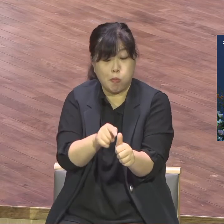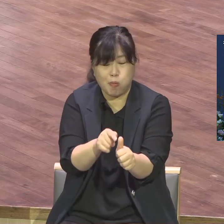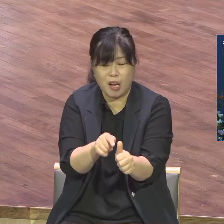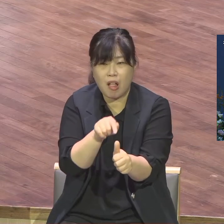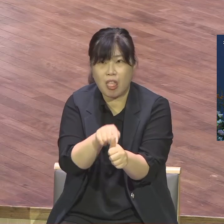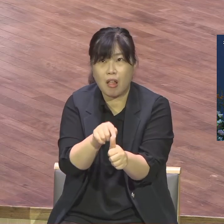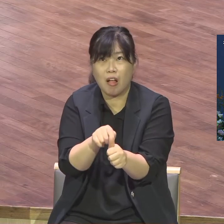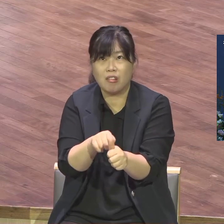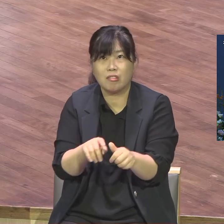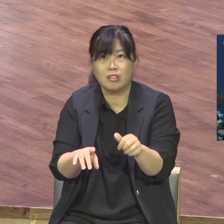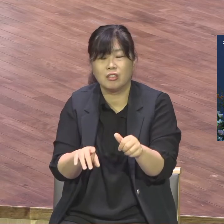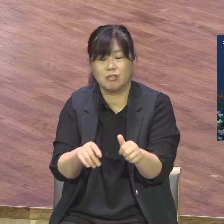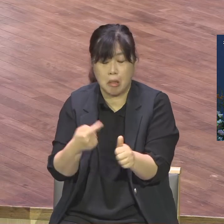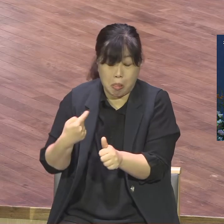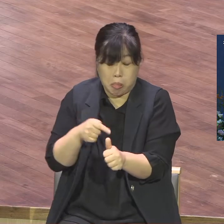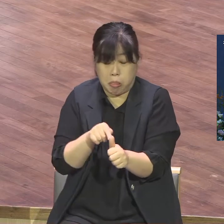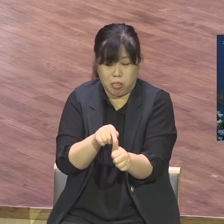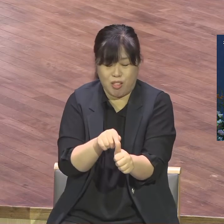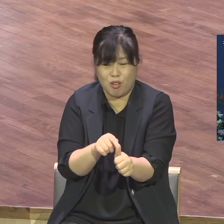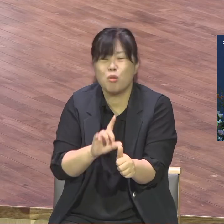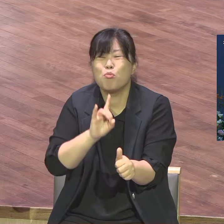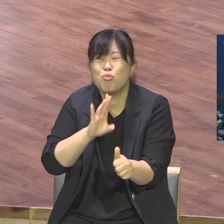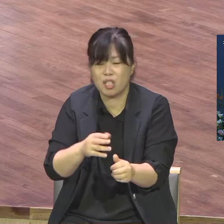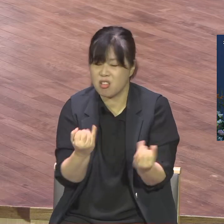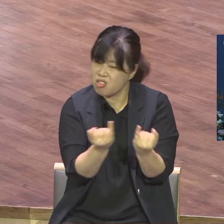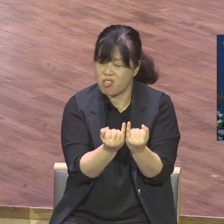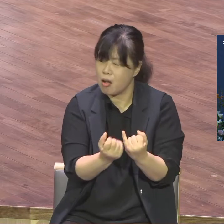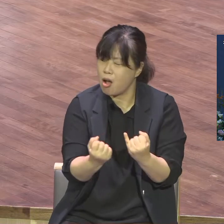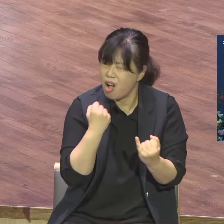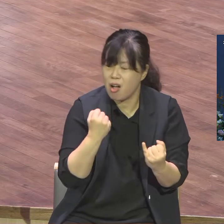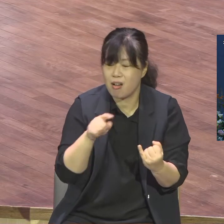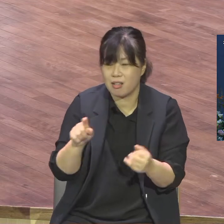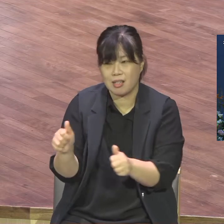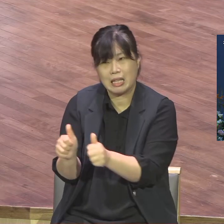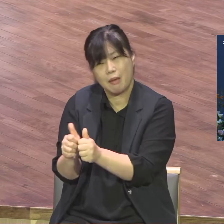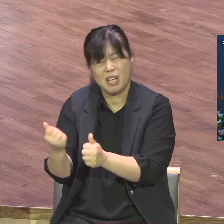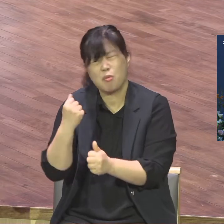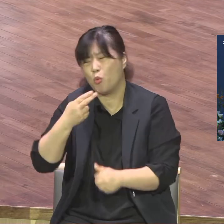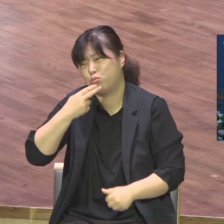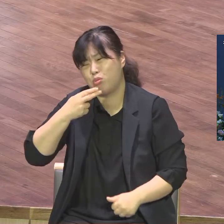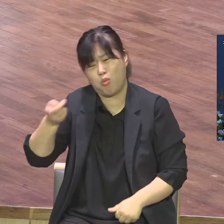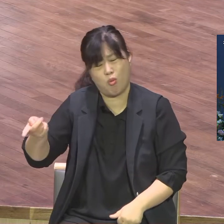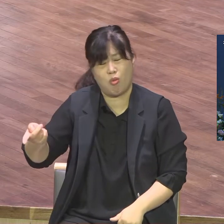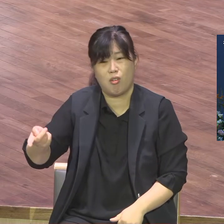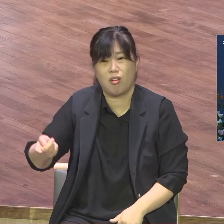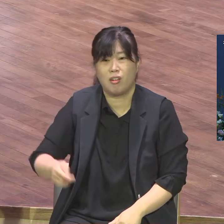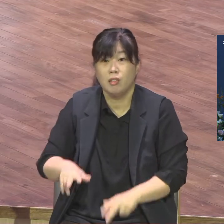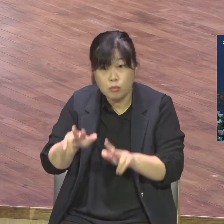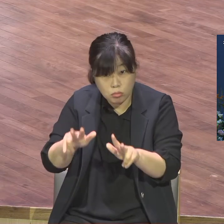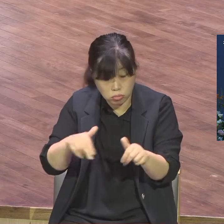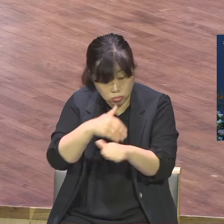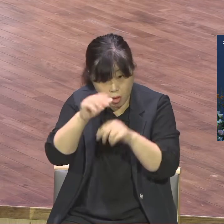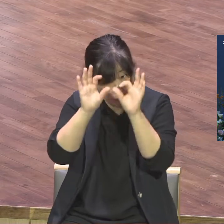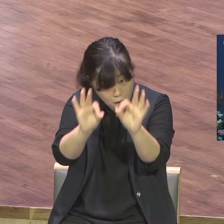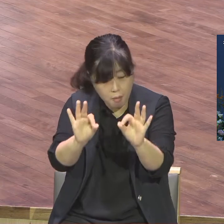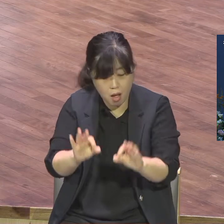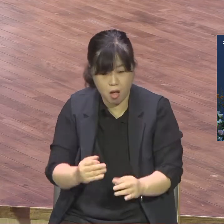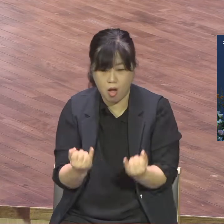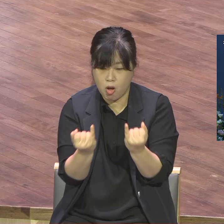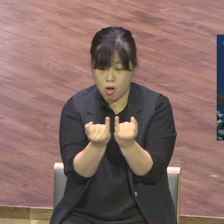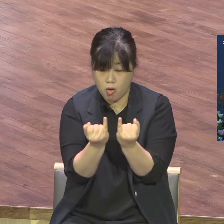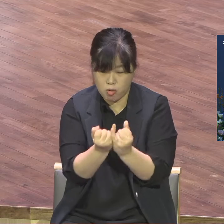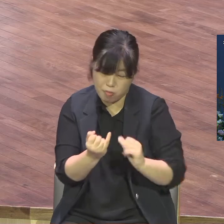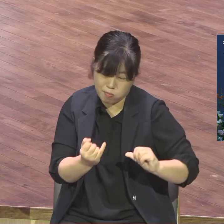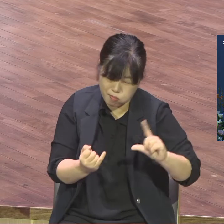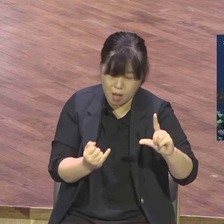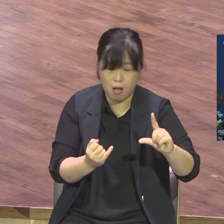영적으로 인도받는 분 있는데 거의 모르고 그냥 여자가 하는 대로 그냥 그런가 해가지고 그냥 그게 단 줄 알아.